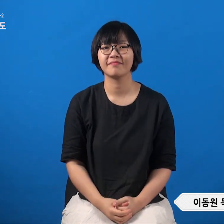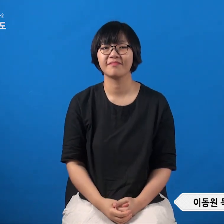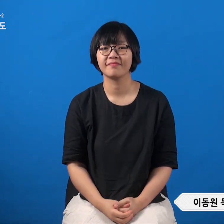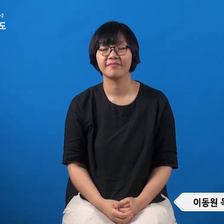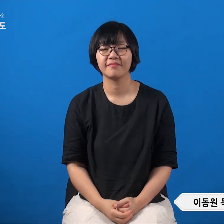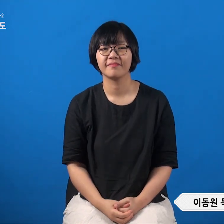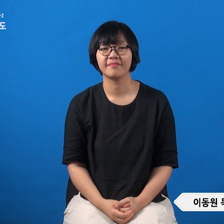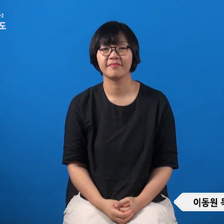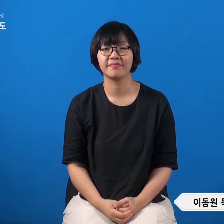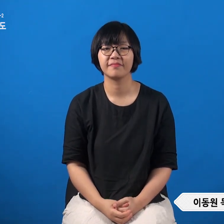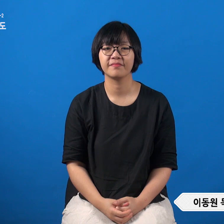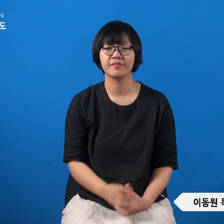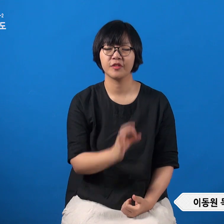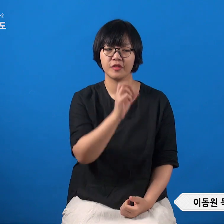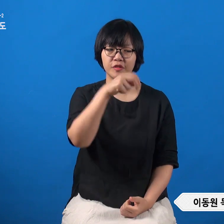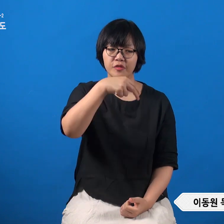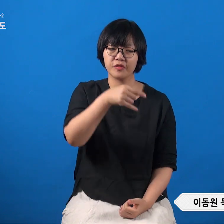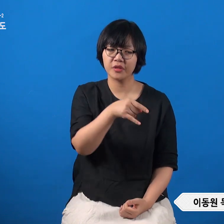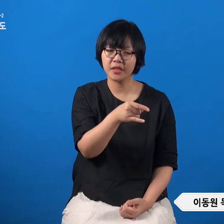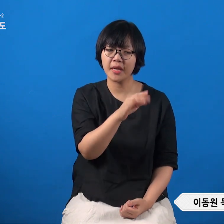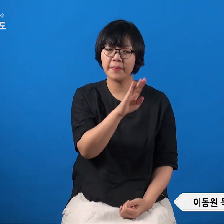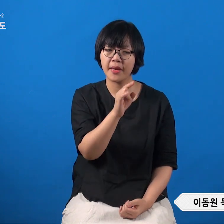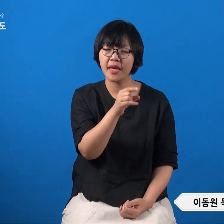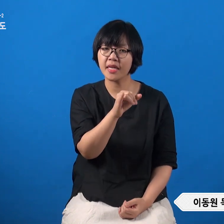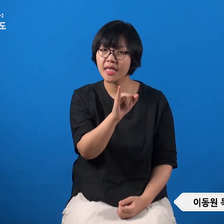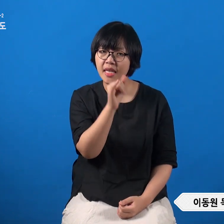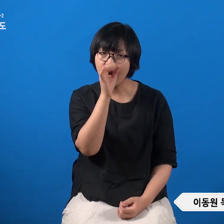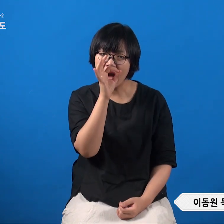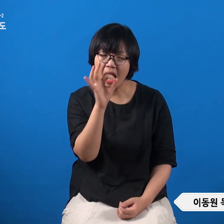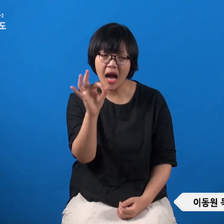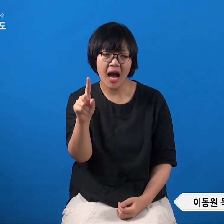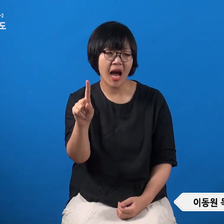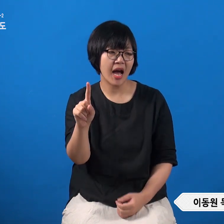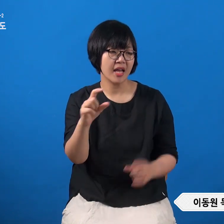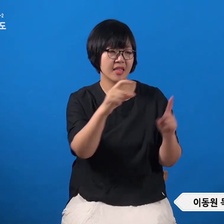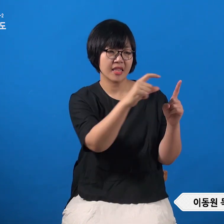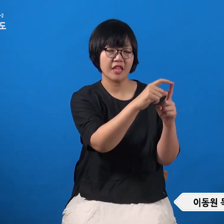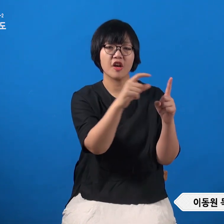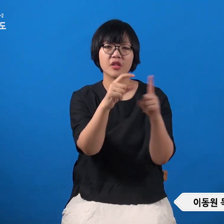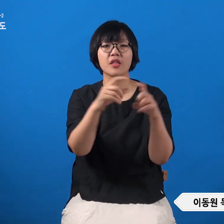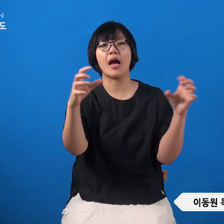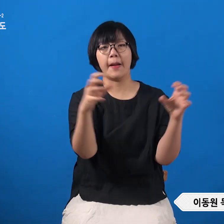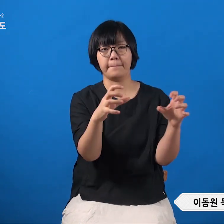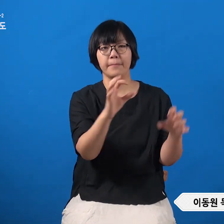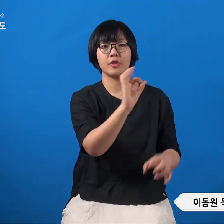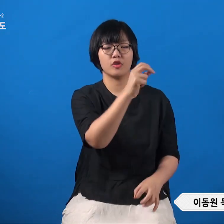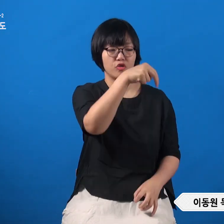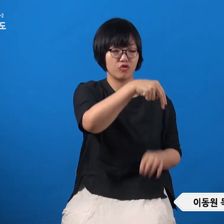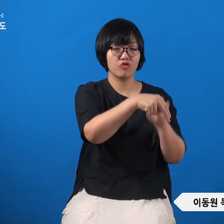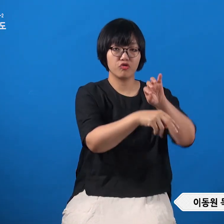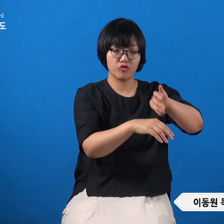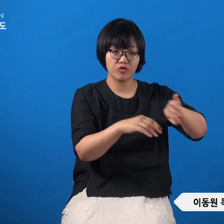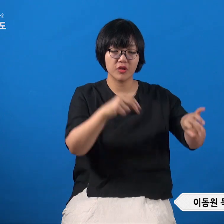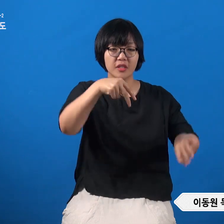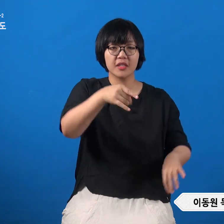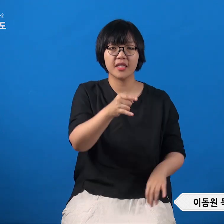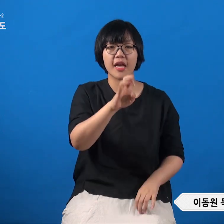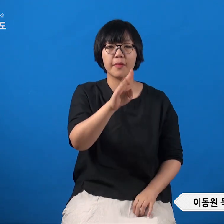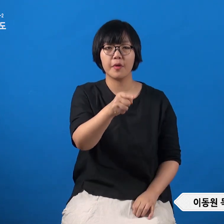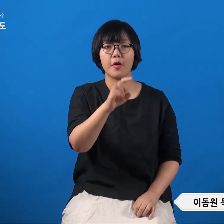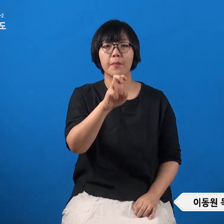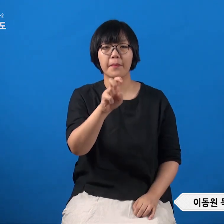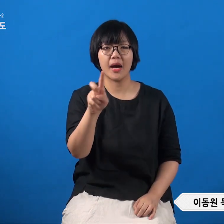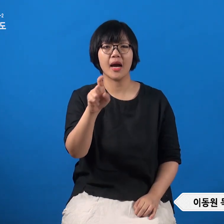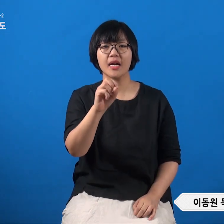네. 근데 유세베이라는 것은 두 가지 단어가 결합. 유라는 단어와 세보마이. 유라는 단어의